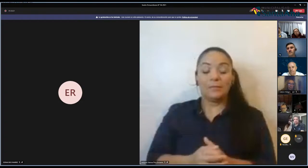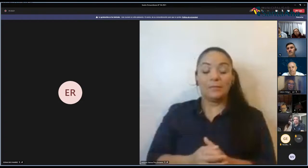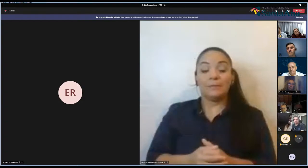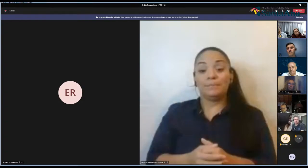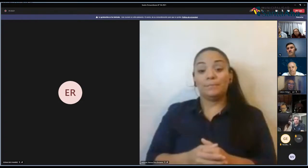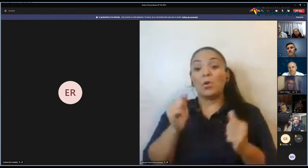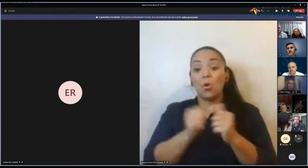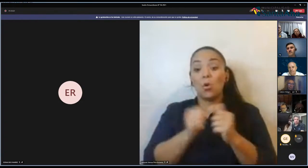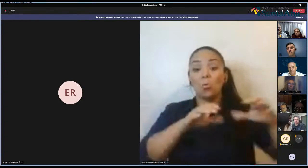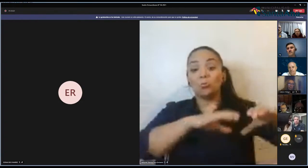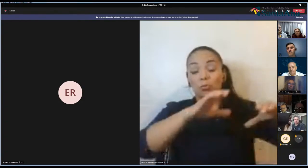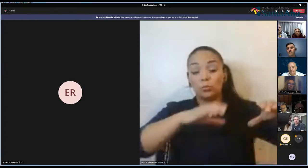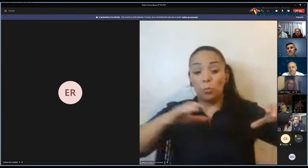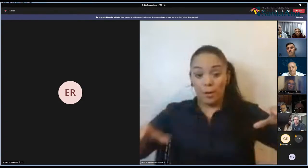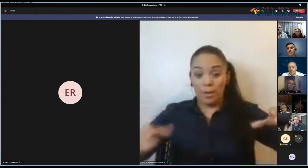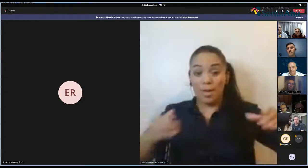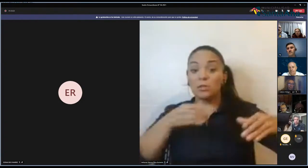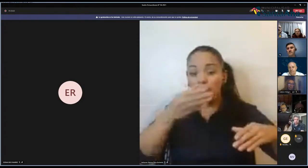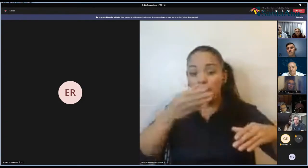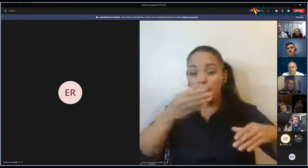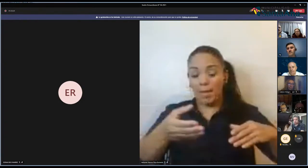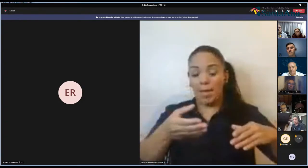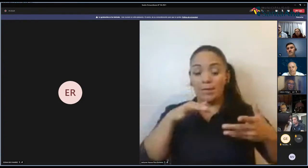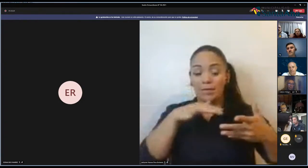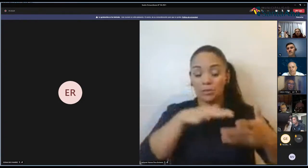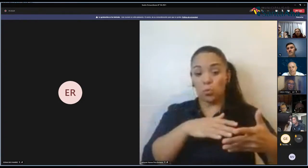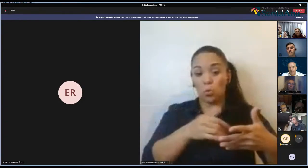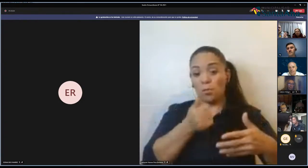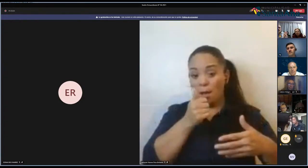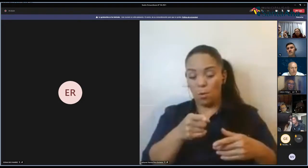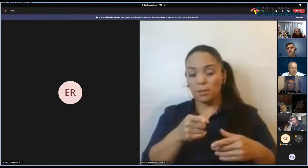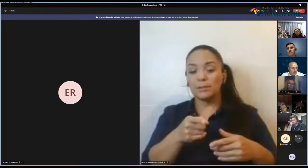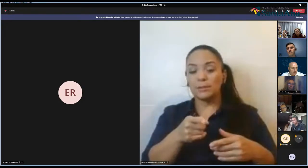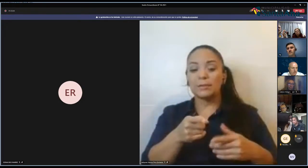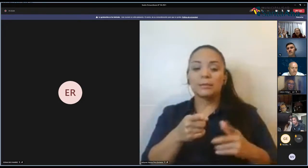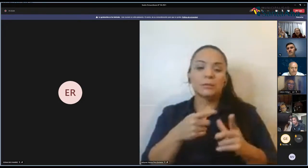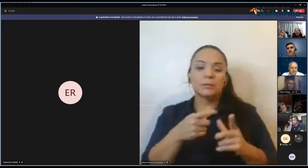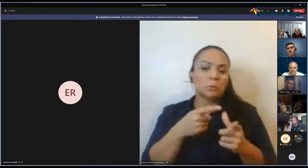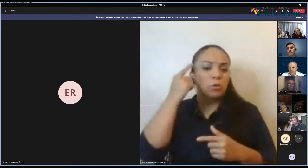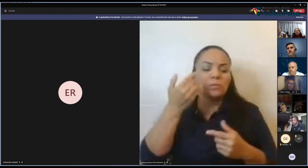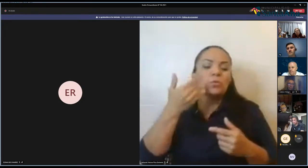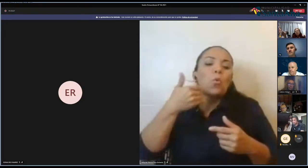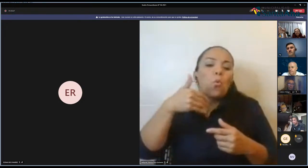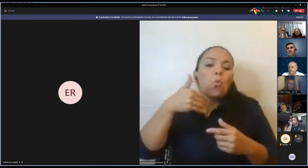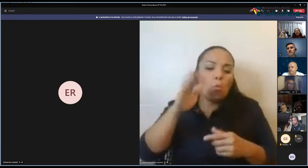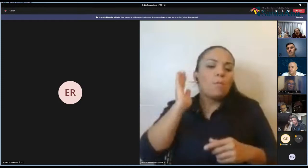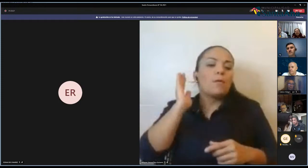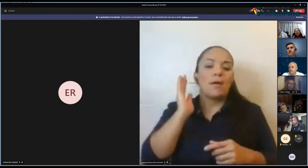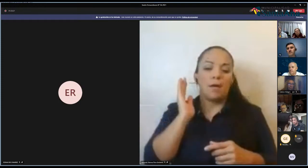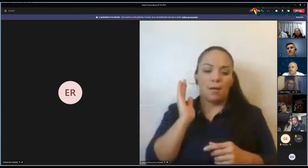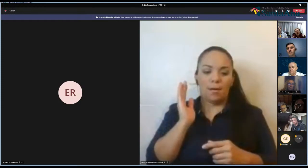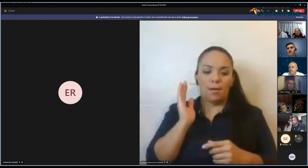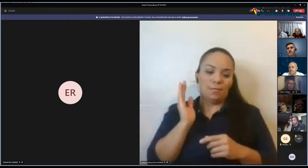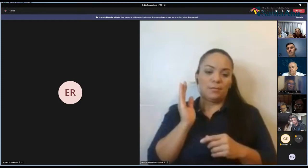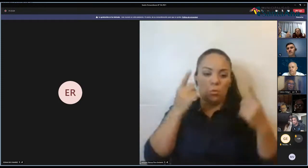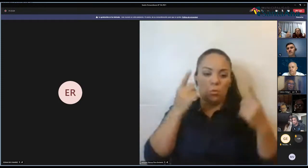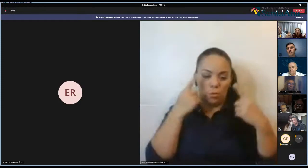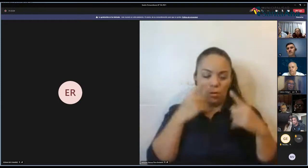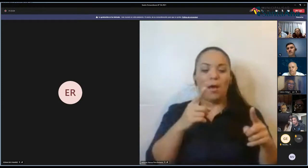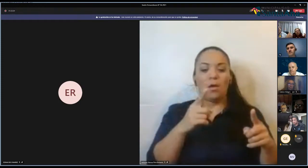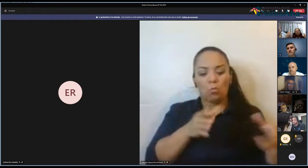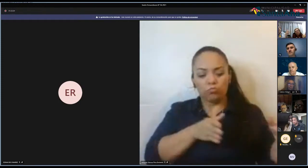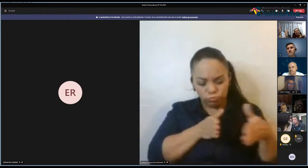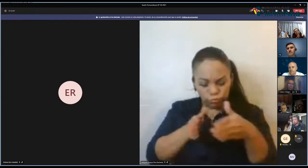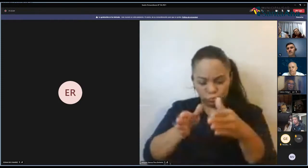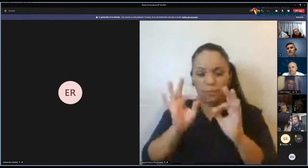nos dio el estudio hidrológico pienso que si lo hubieran hubieran agarrado esa cantidad de alma entonces lógico